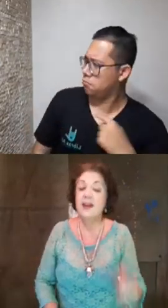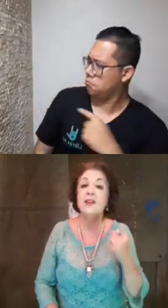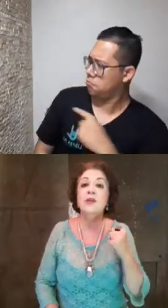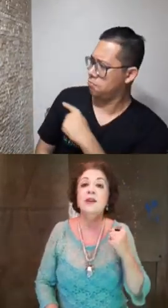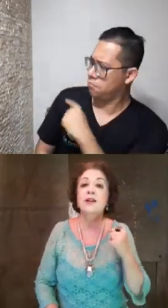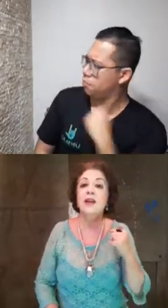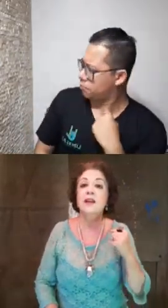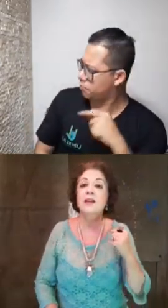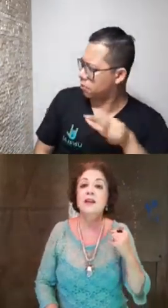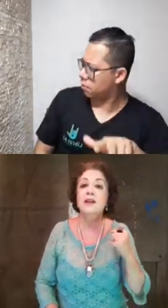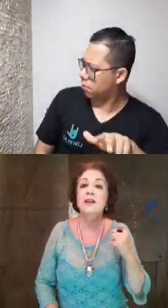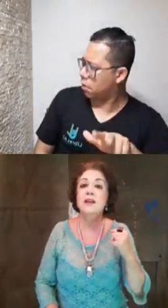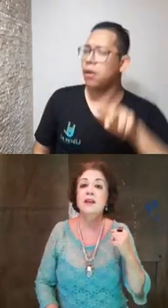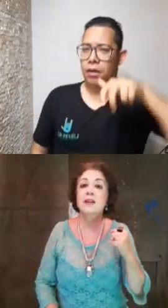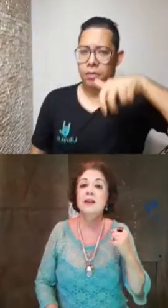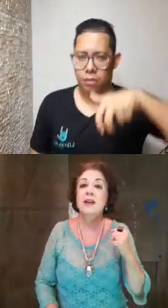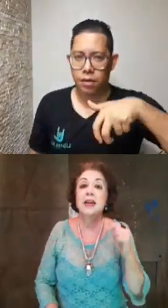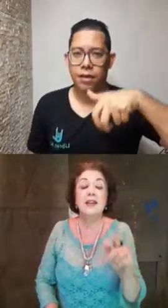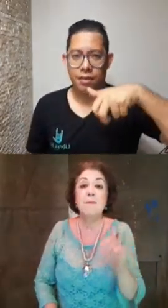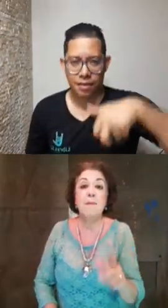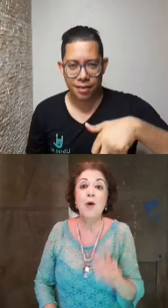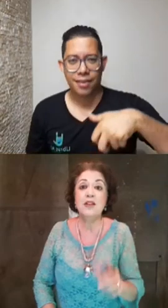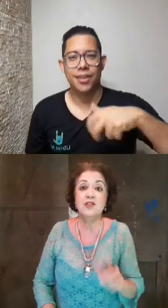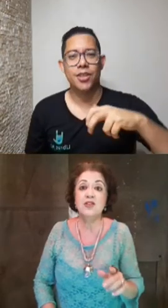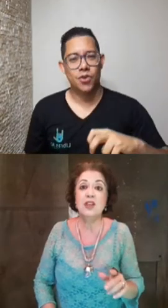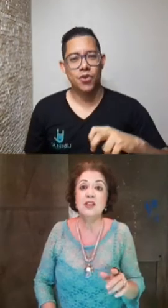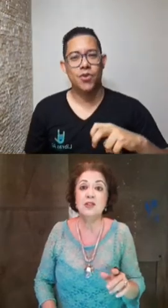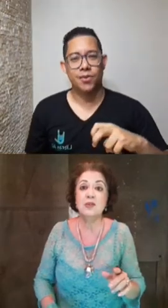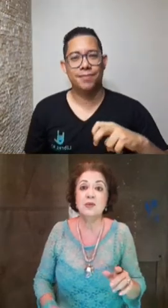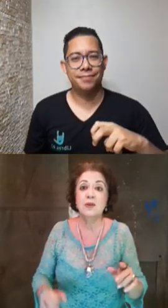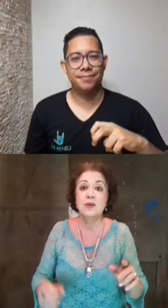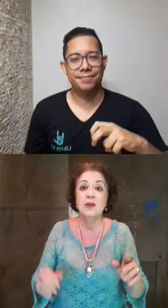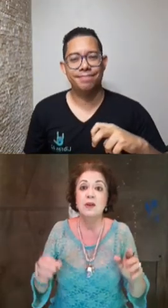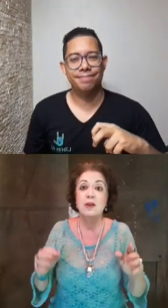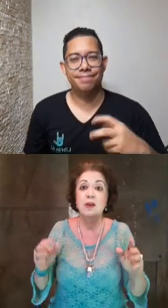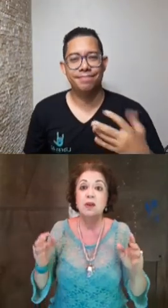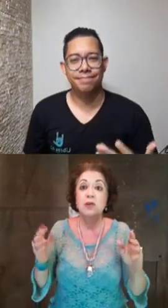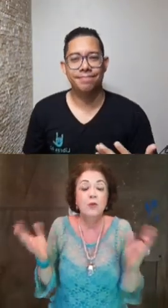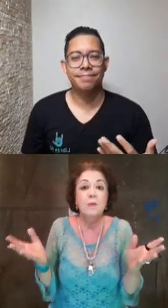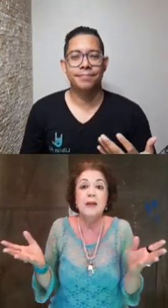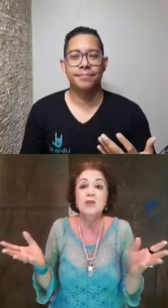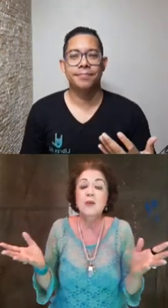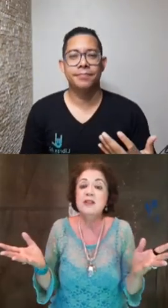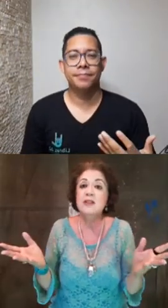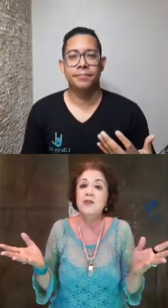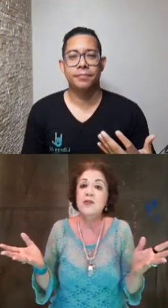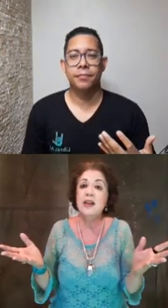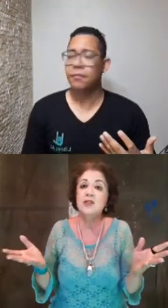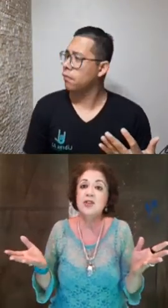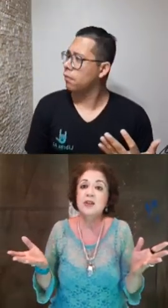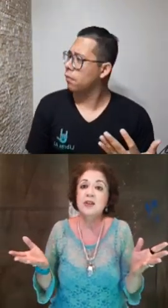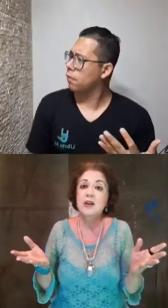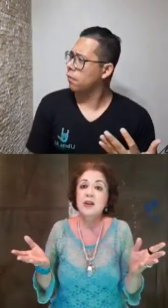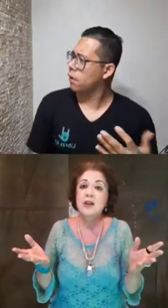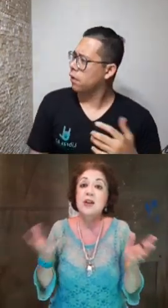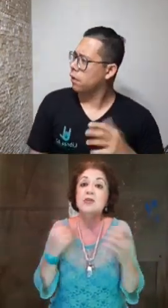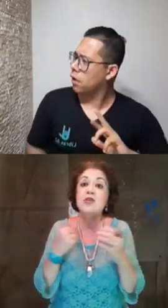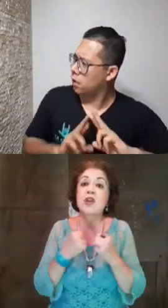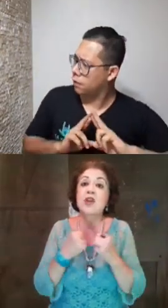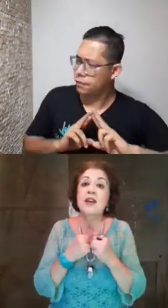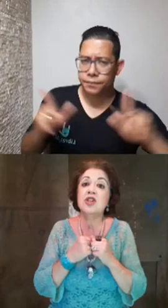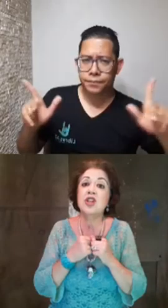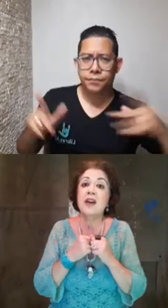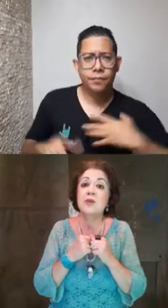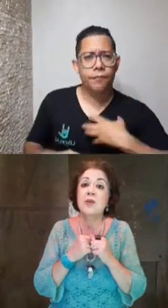e retornei. E depois disso, tudo passou a ser diferente. E eu